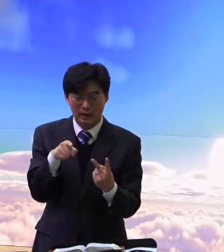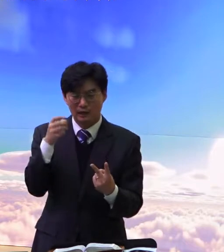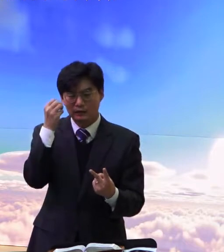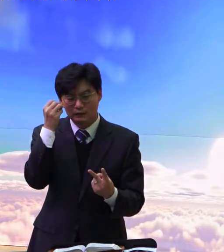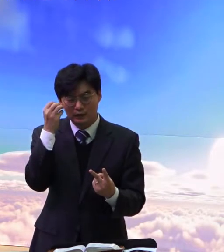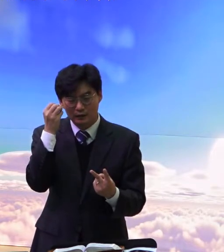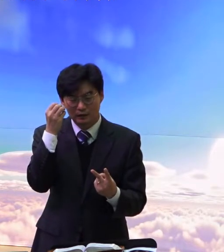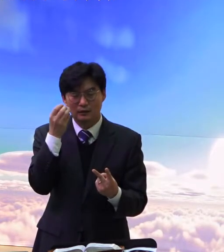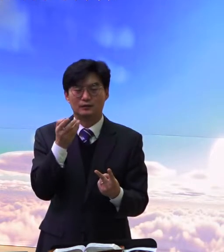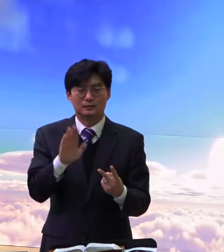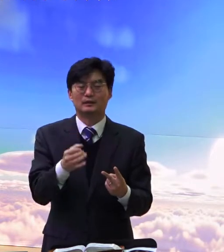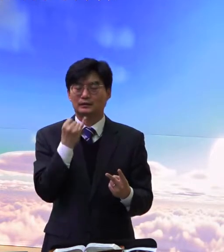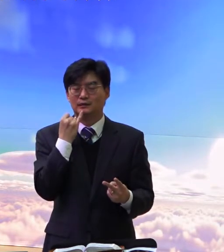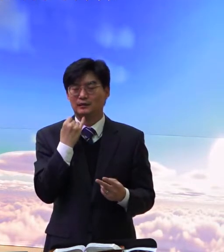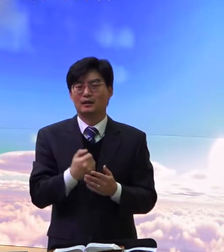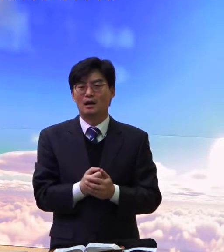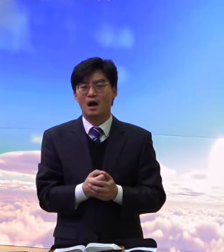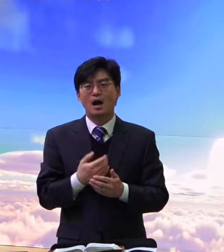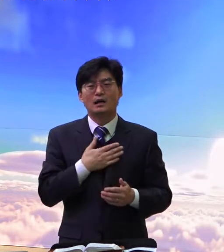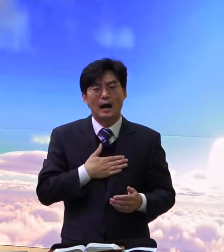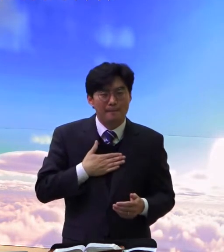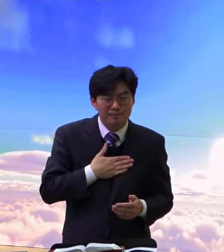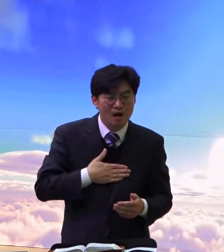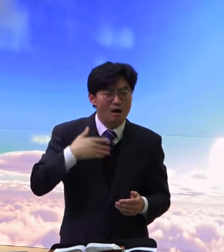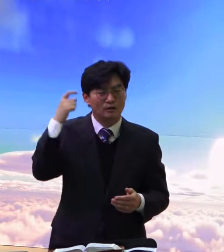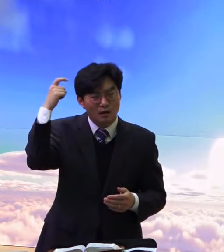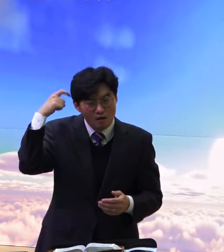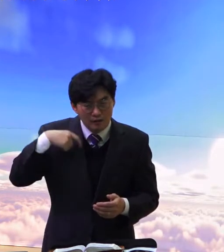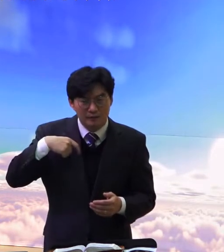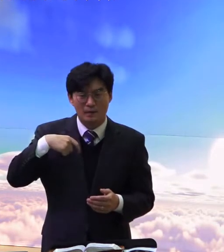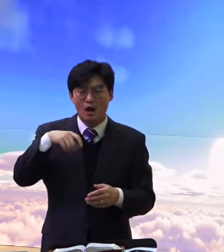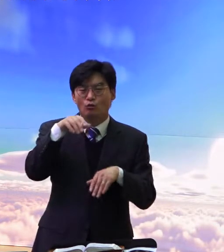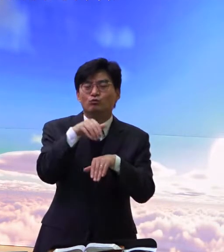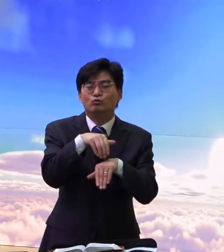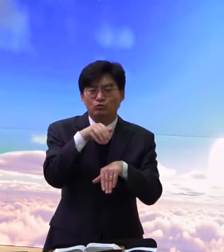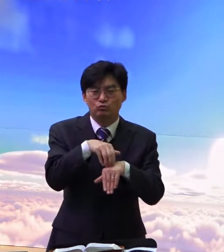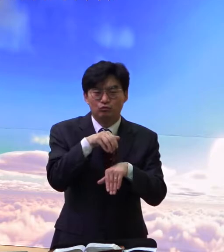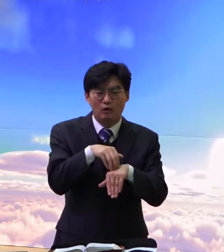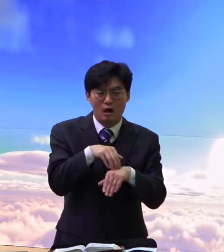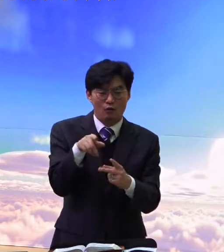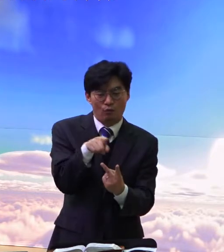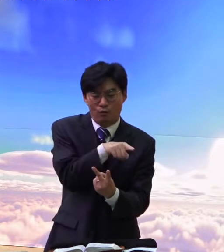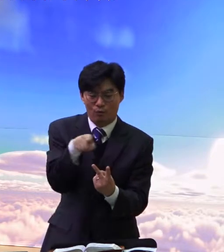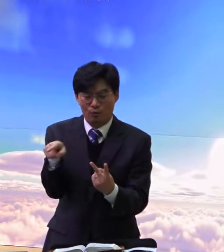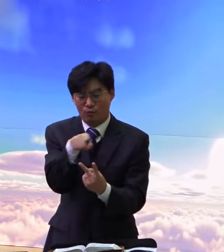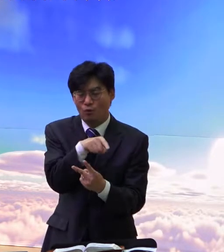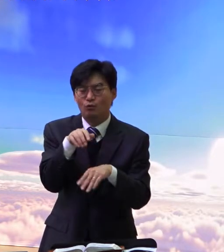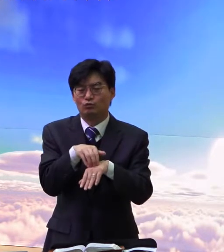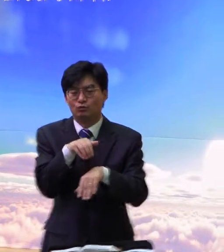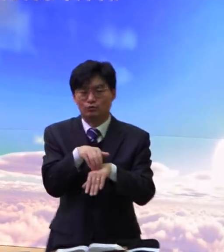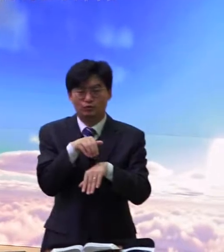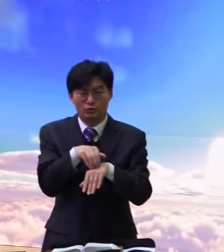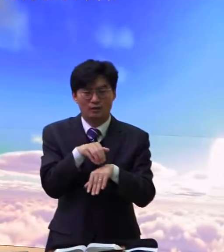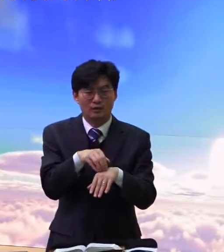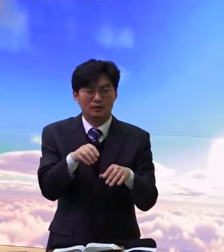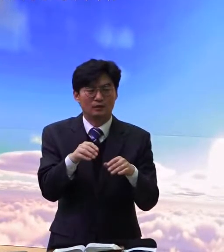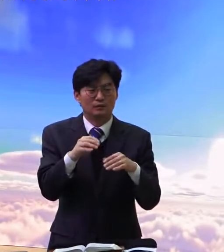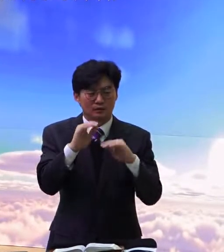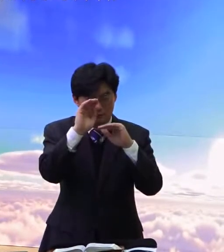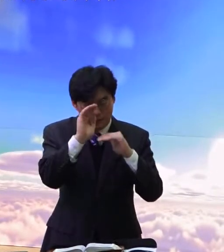그런 느낌과 어쩌면 그런 감정과 끊임없이 싸워가는 것이 우리의 신앙생활입니다.